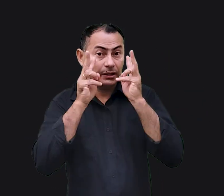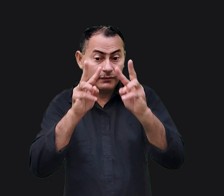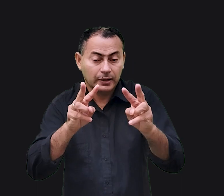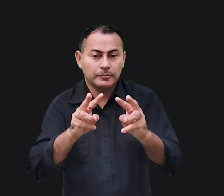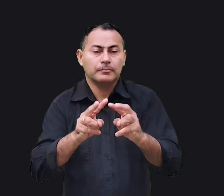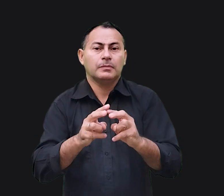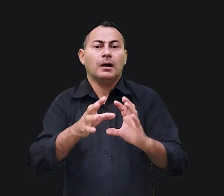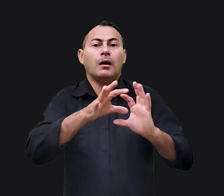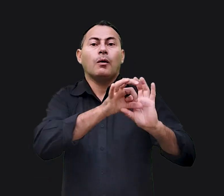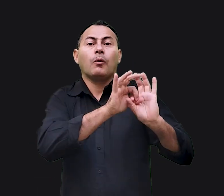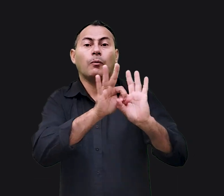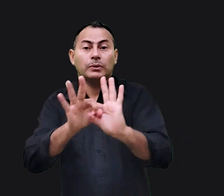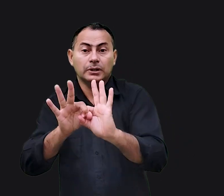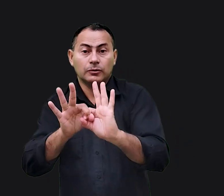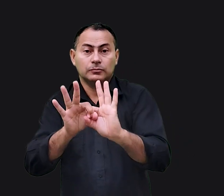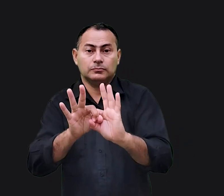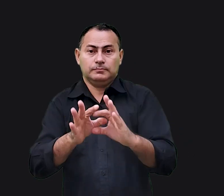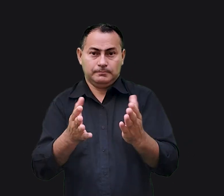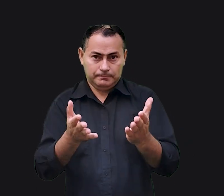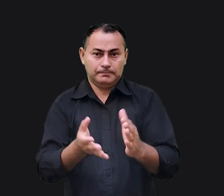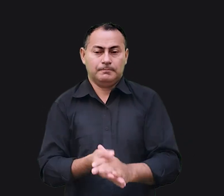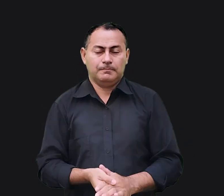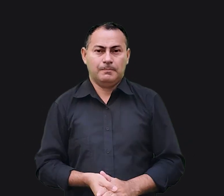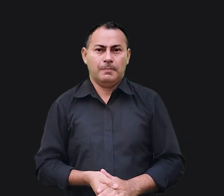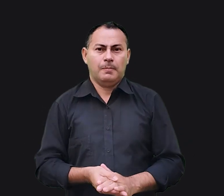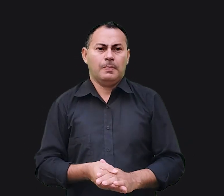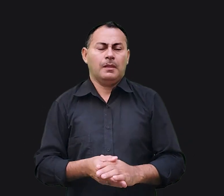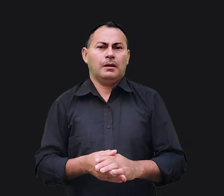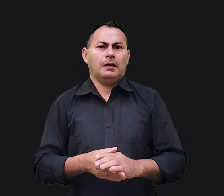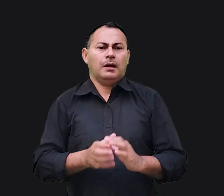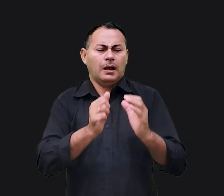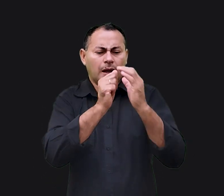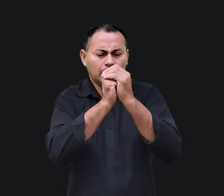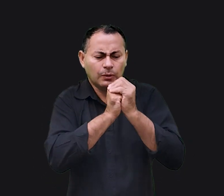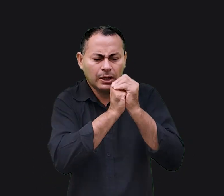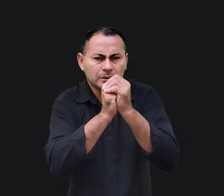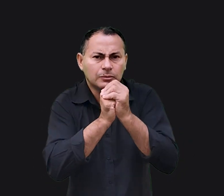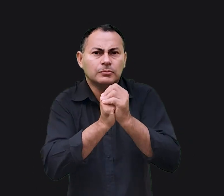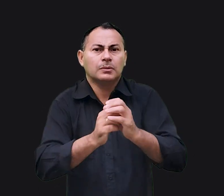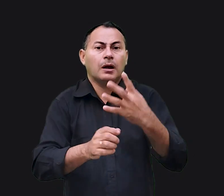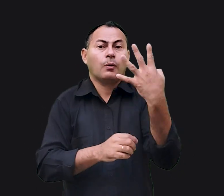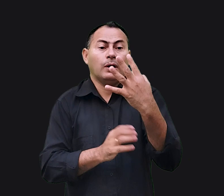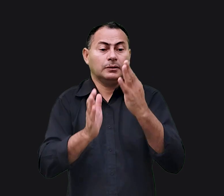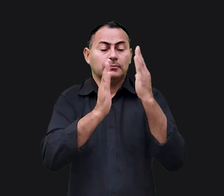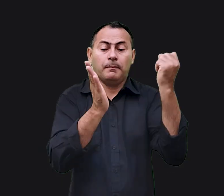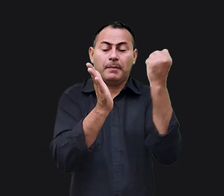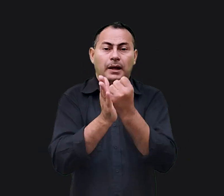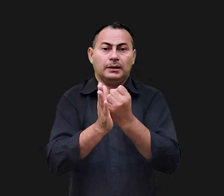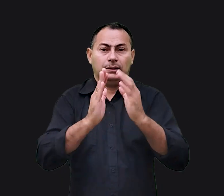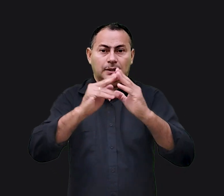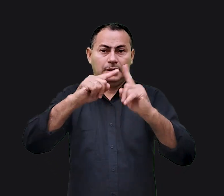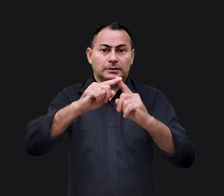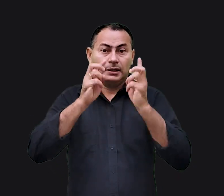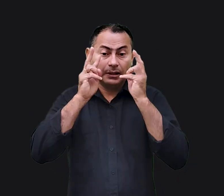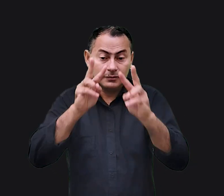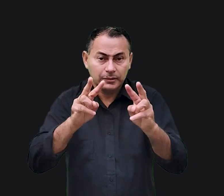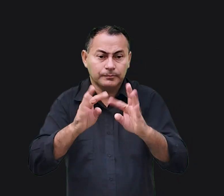a comunhão. A adoração é a quarta marca da Igreja Invisível.